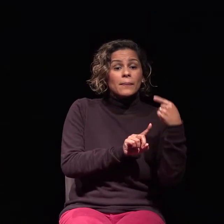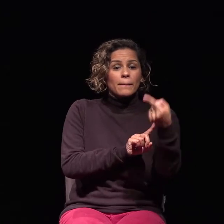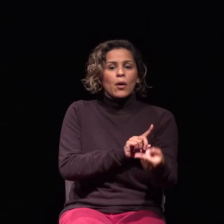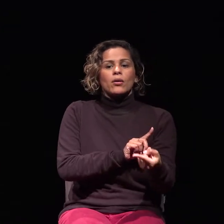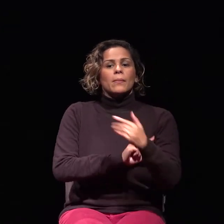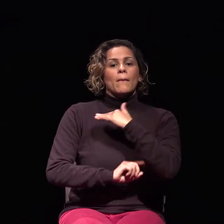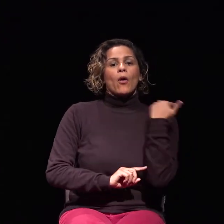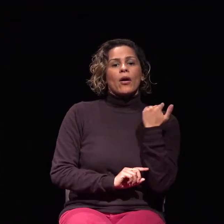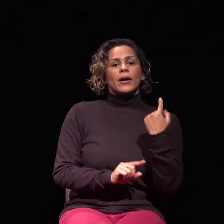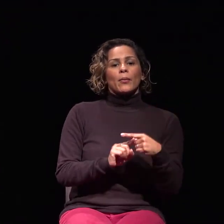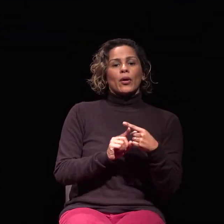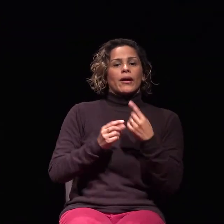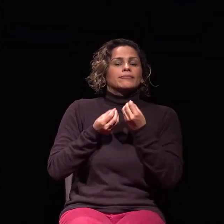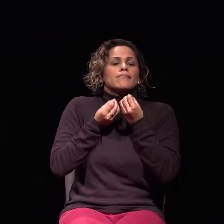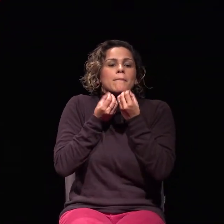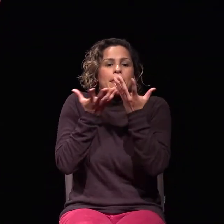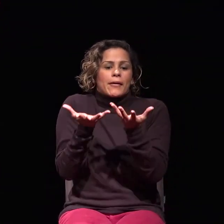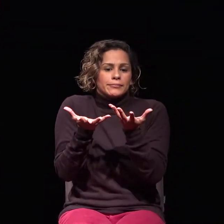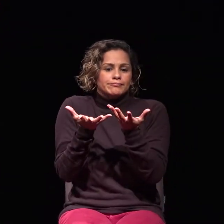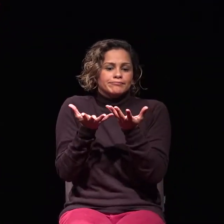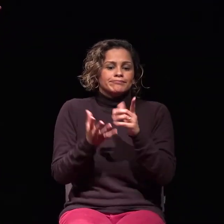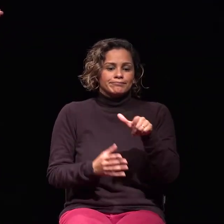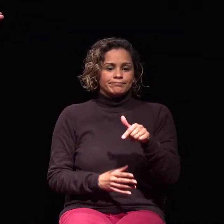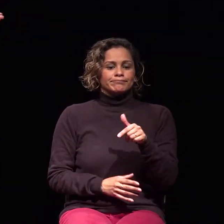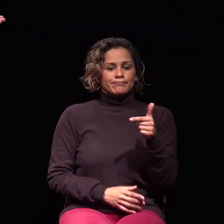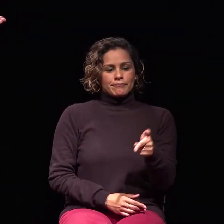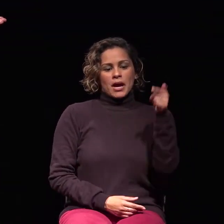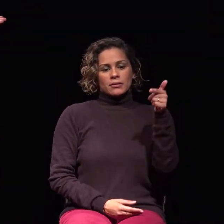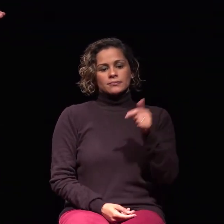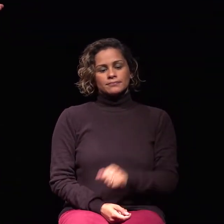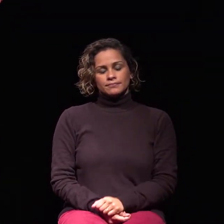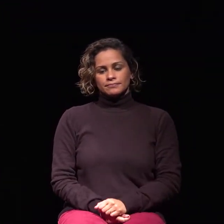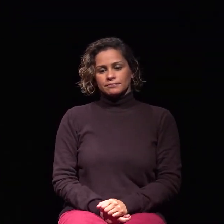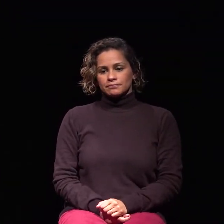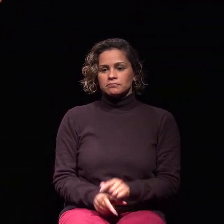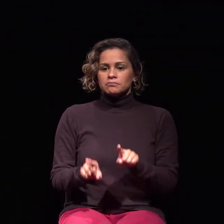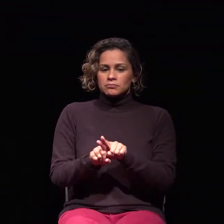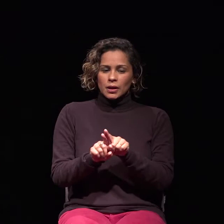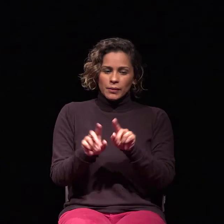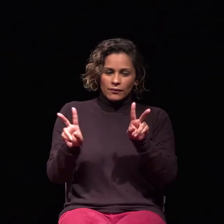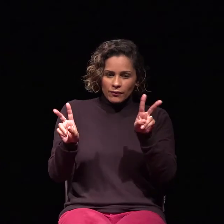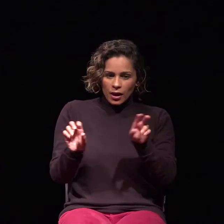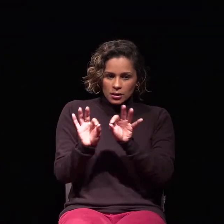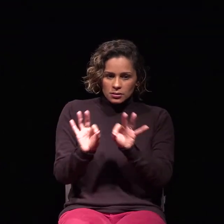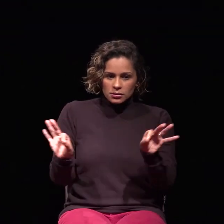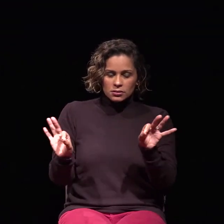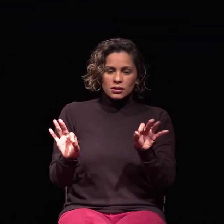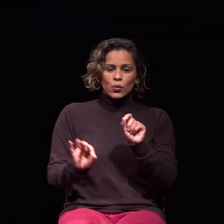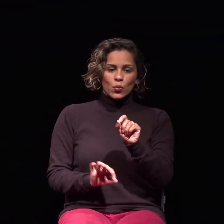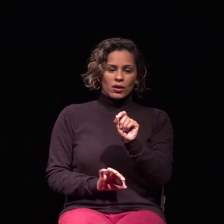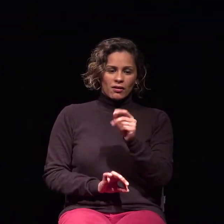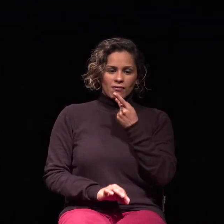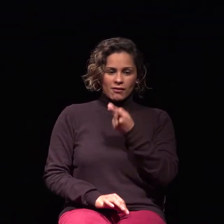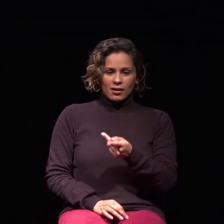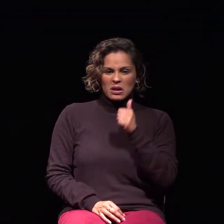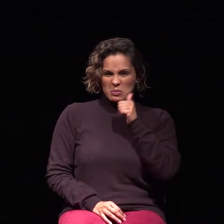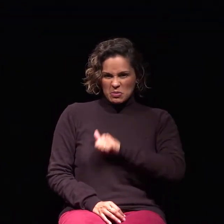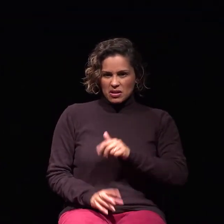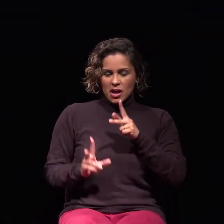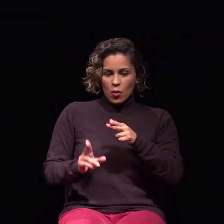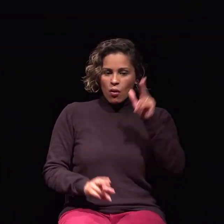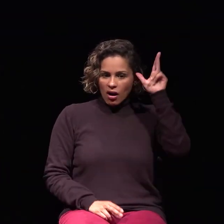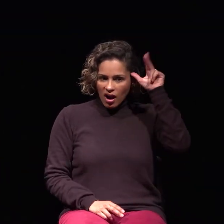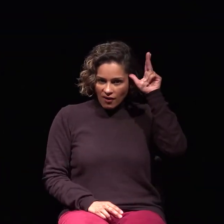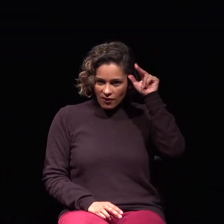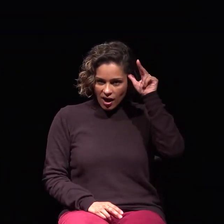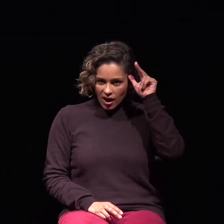tem a famosa frase do Figueiredo, que foi o último ditador, mulher é como cavalo, a gente só conhece quando